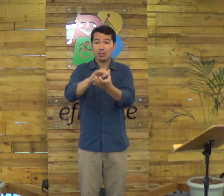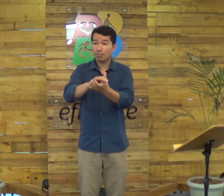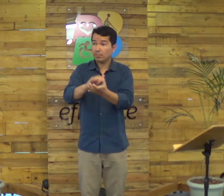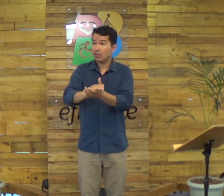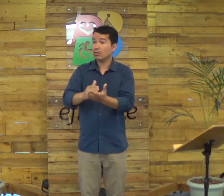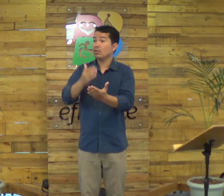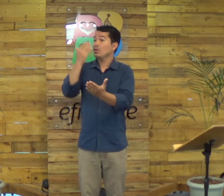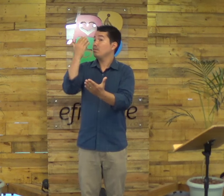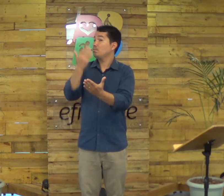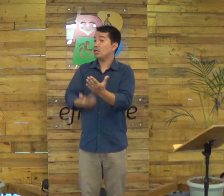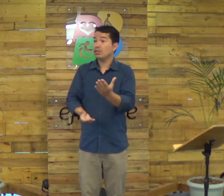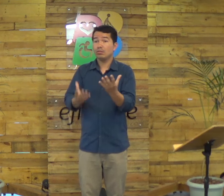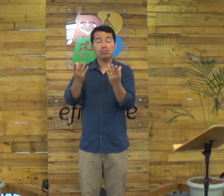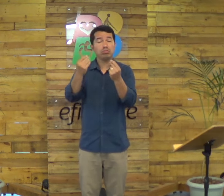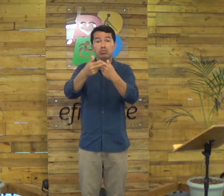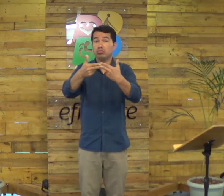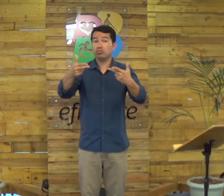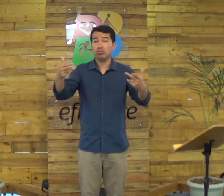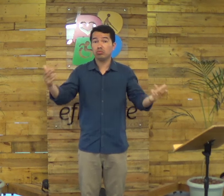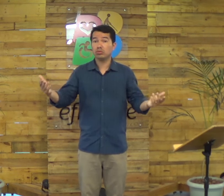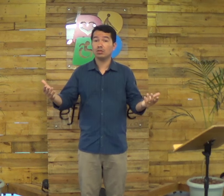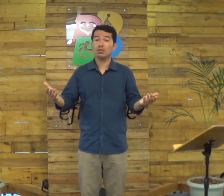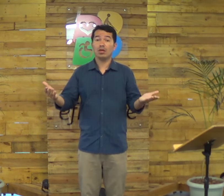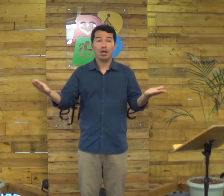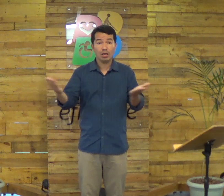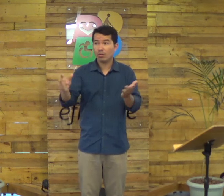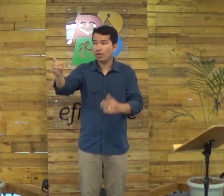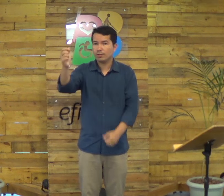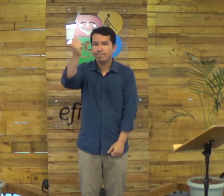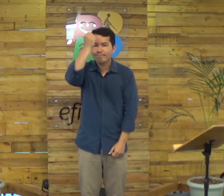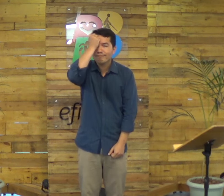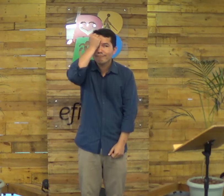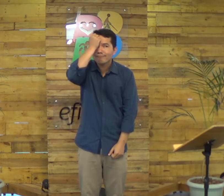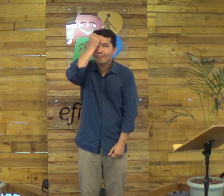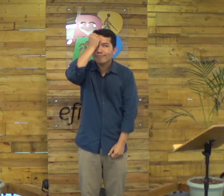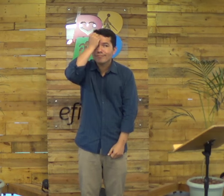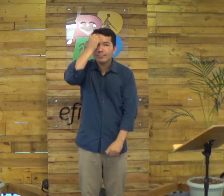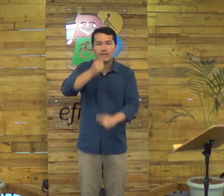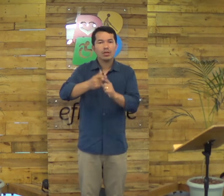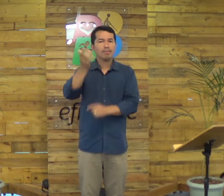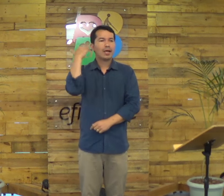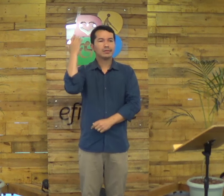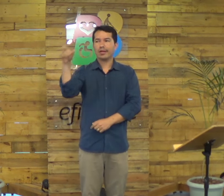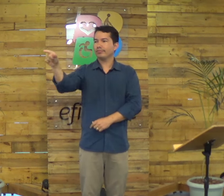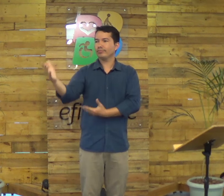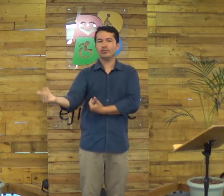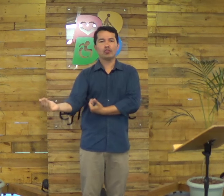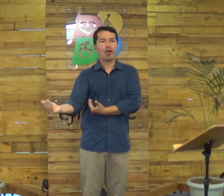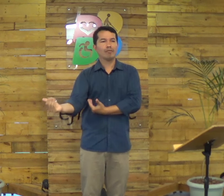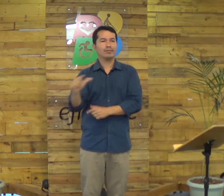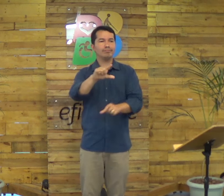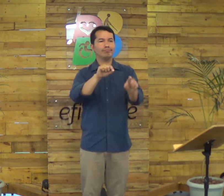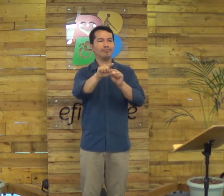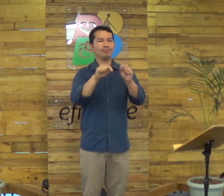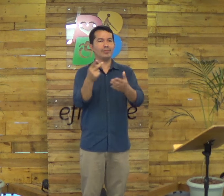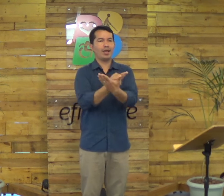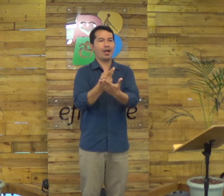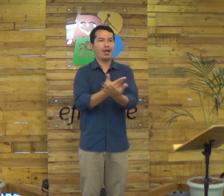Ele perdeu a esposa também, nossa, perdeu muita coisa, se arrependeu. ele era jovem,